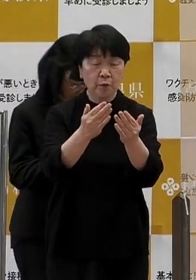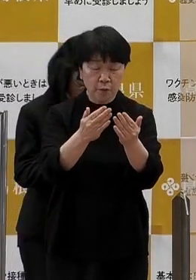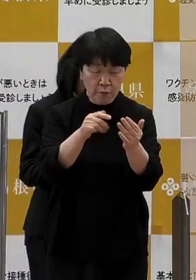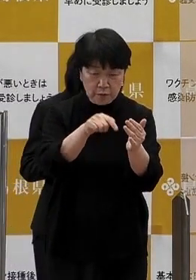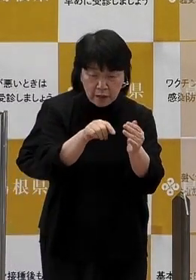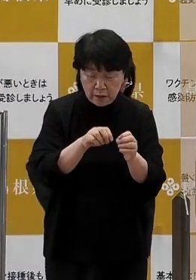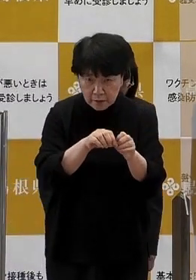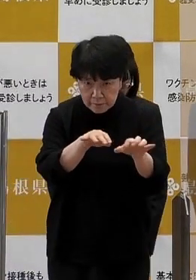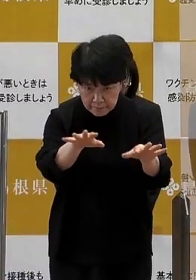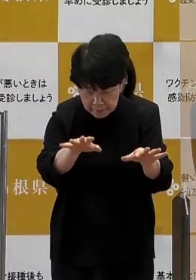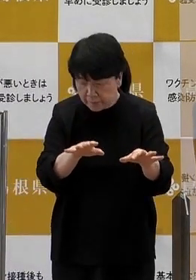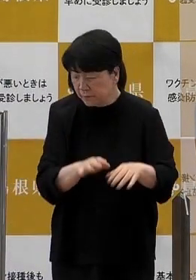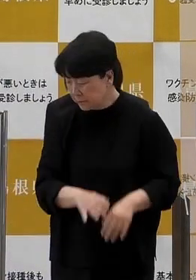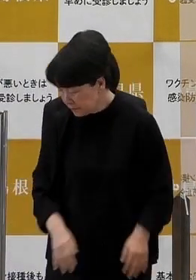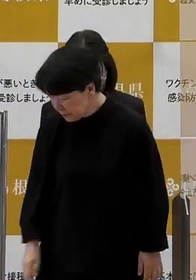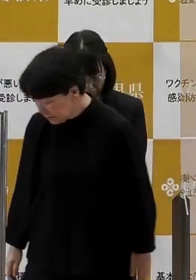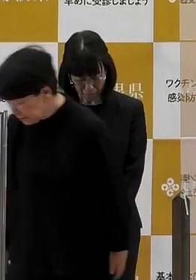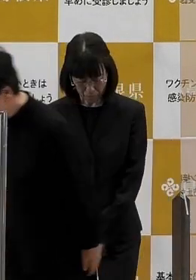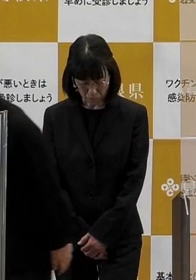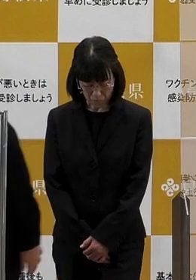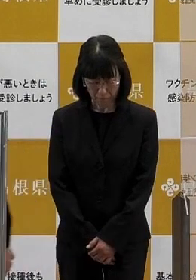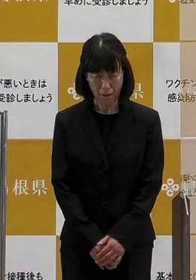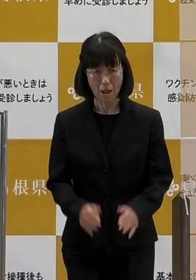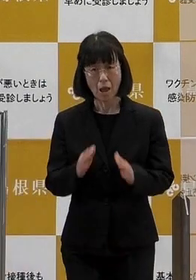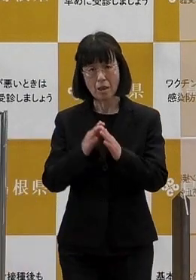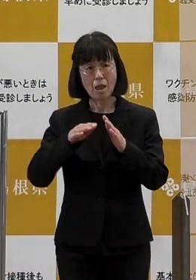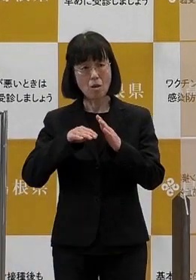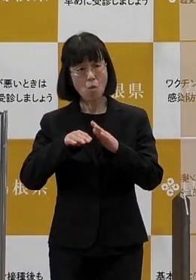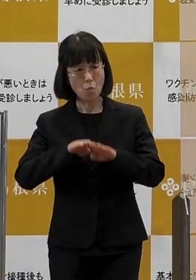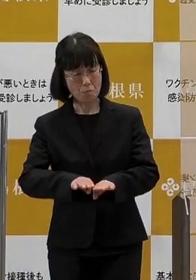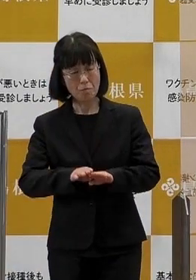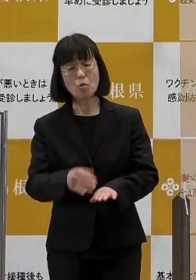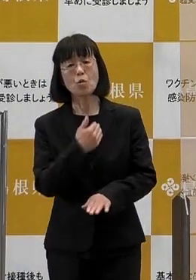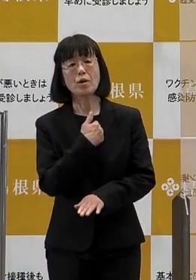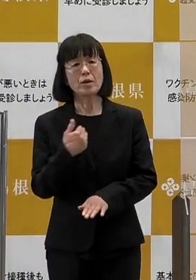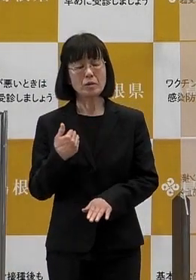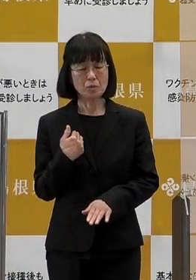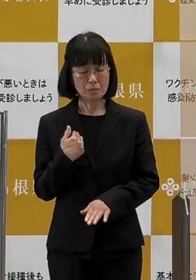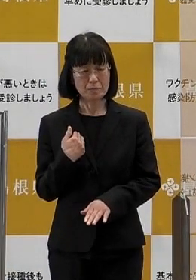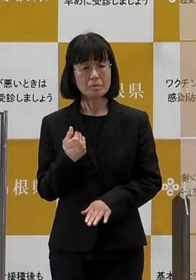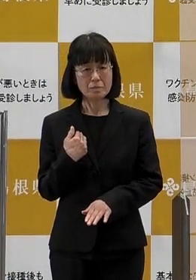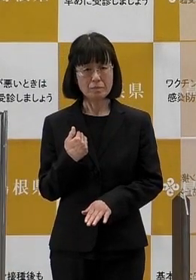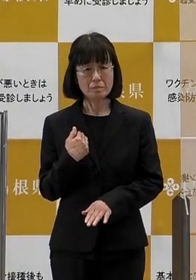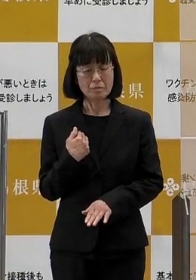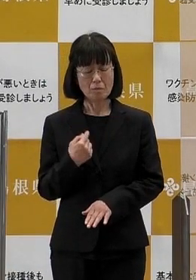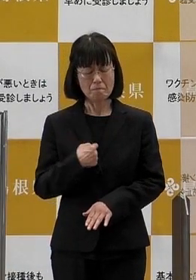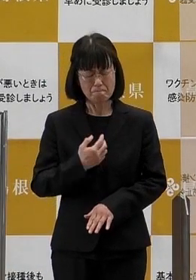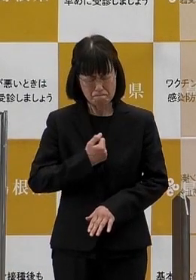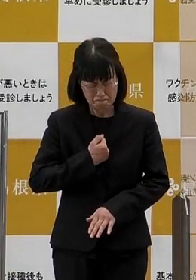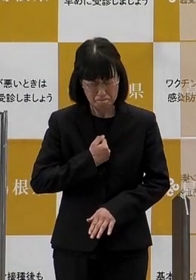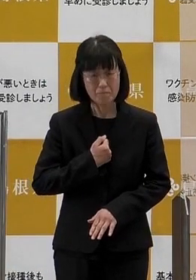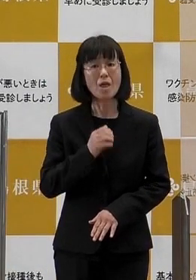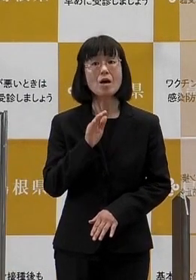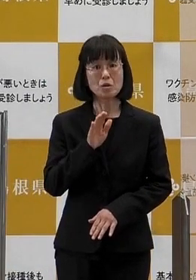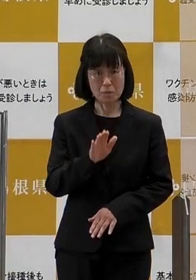全体での感染をですね、抑えることができると、私はすみません、確信しております。